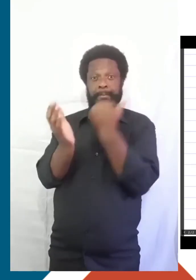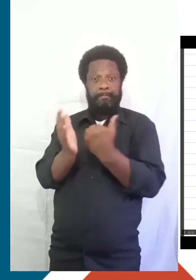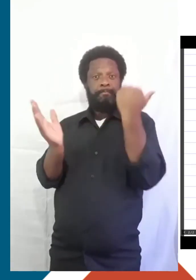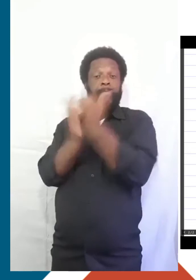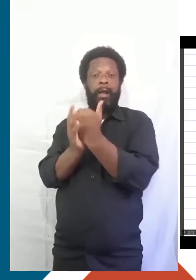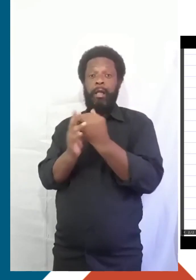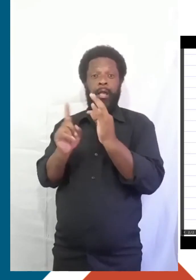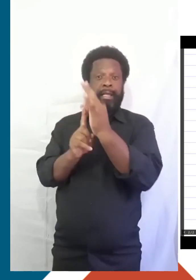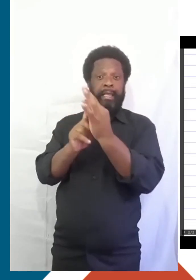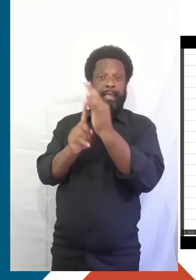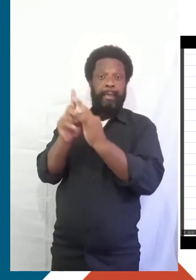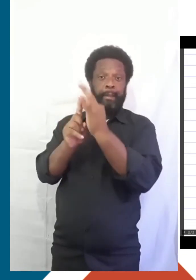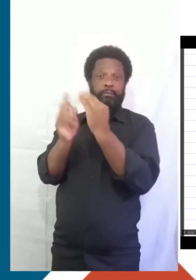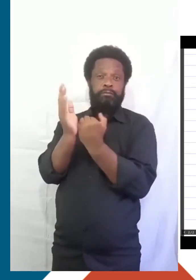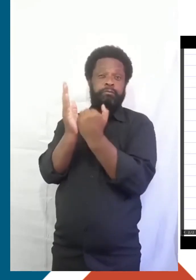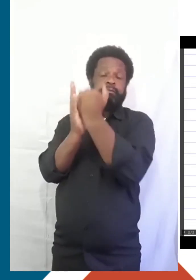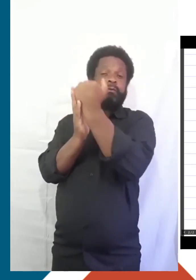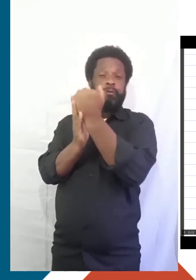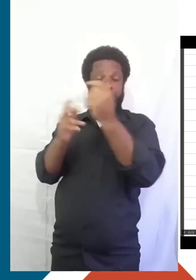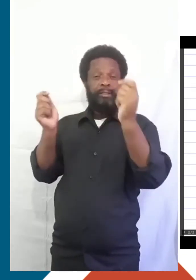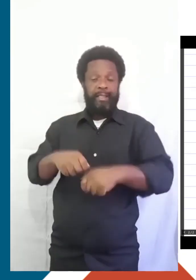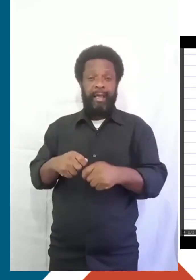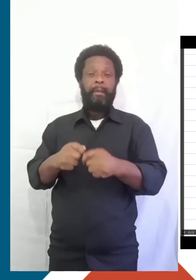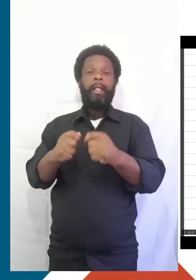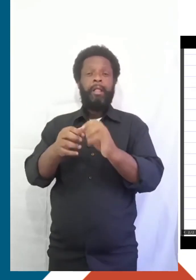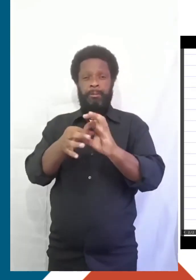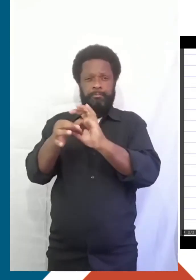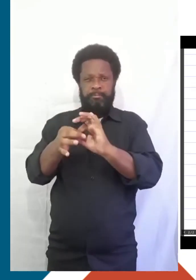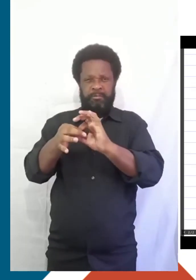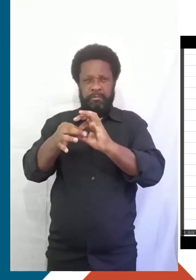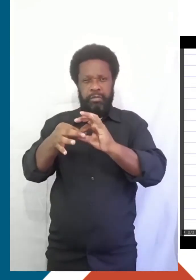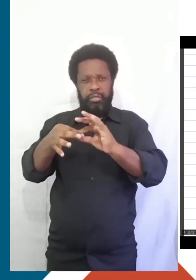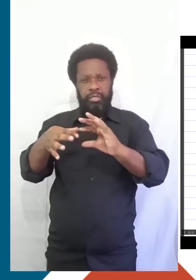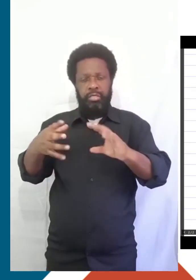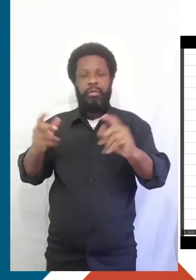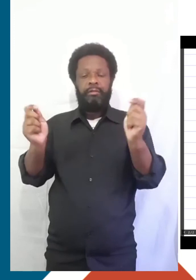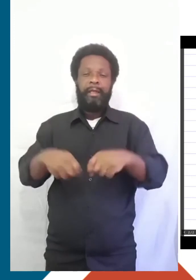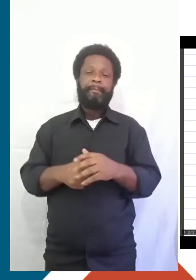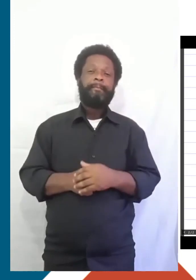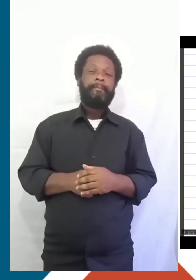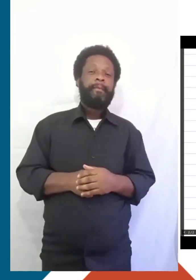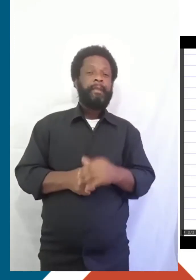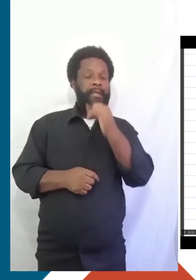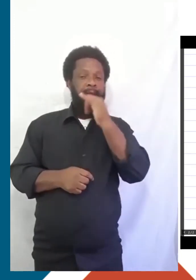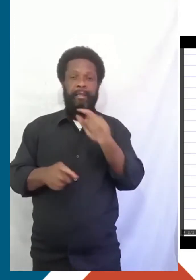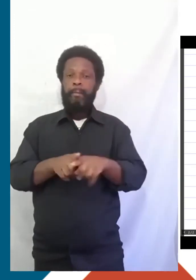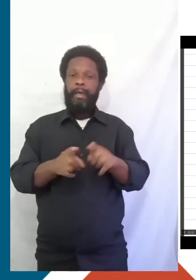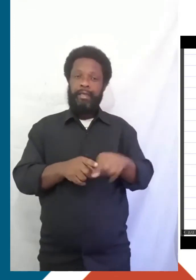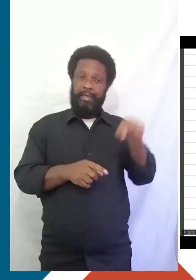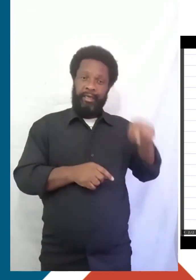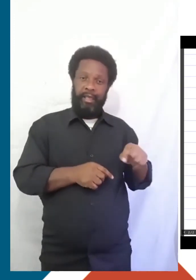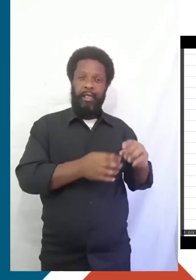uma energia maior. Então, numa temperatura mais alta, você consegue fundir aquele sólido. E pensando ali